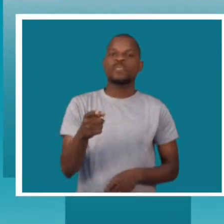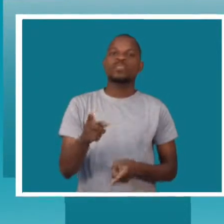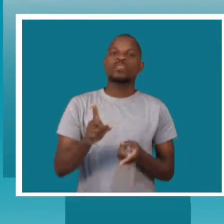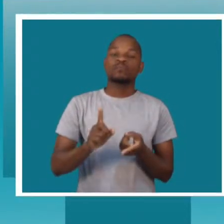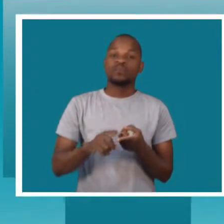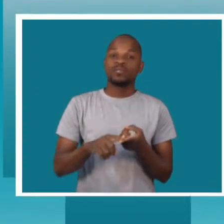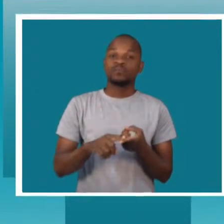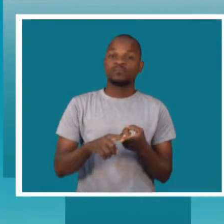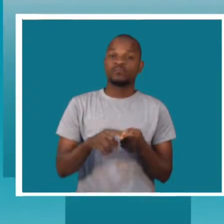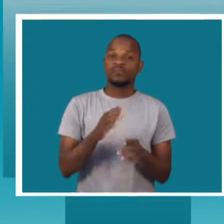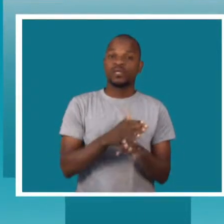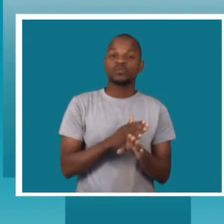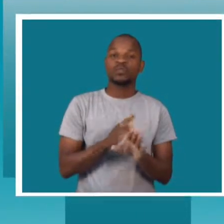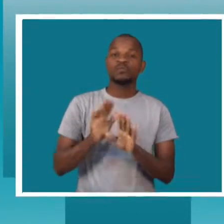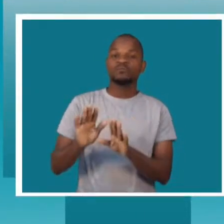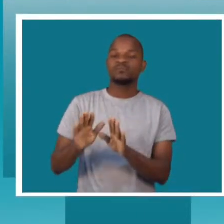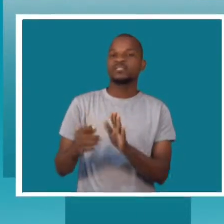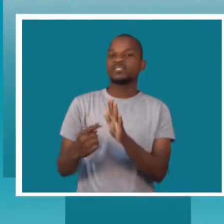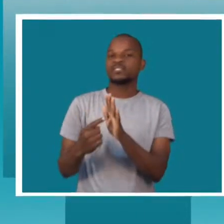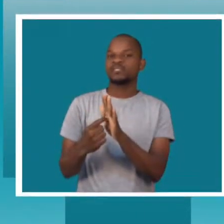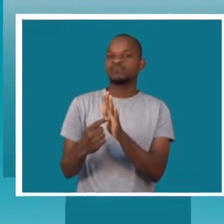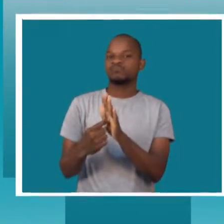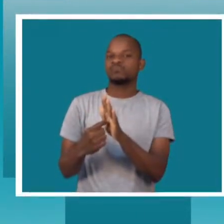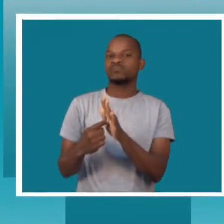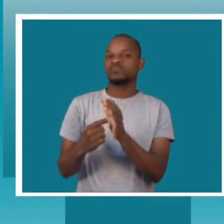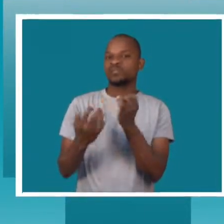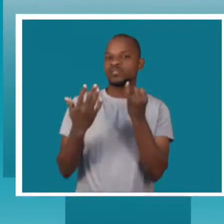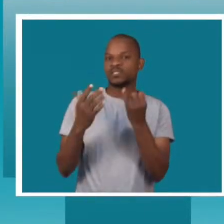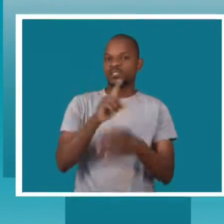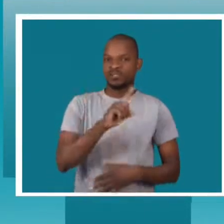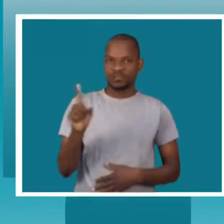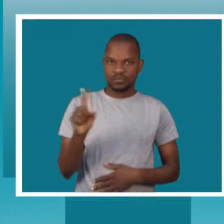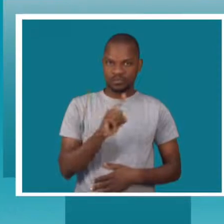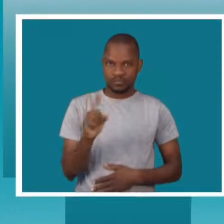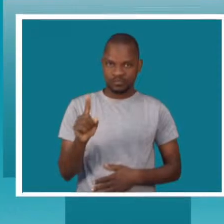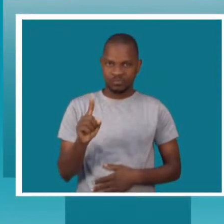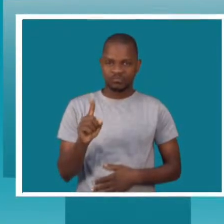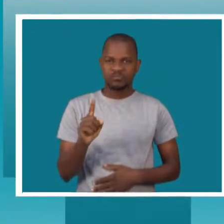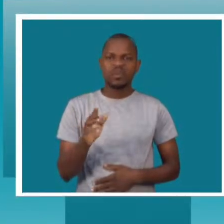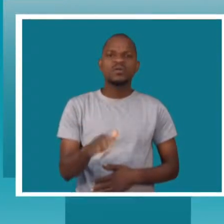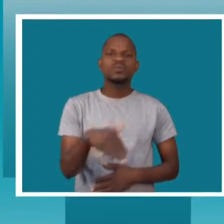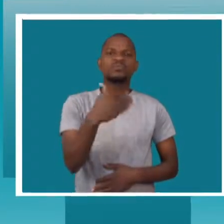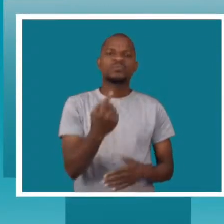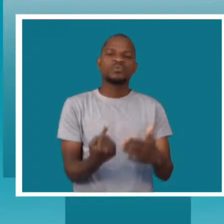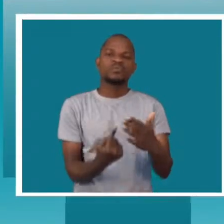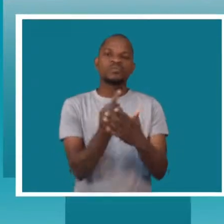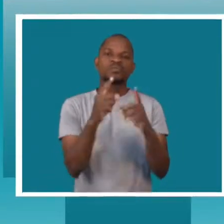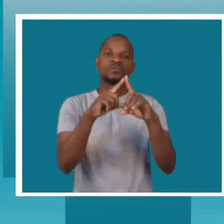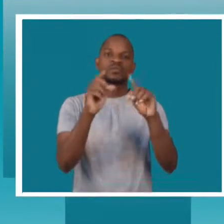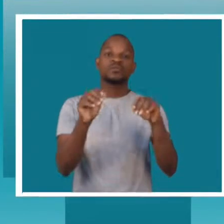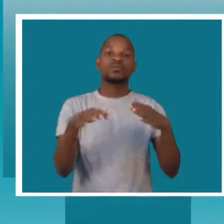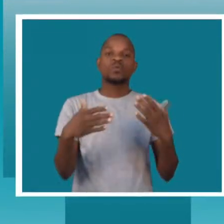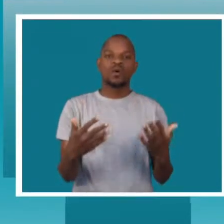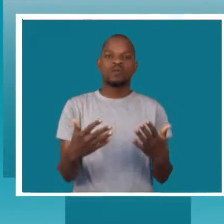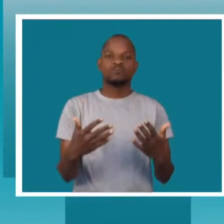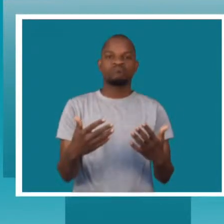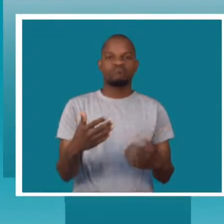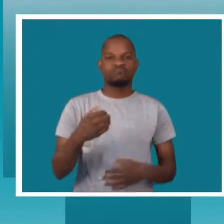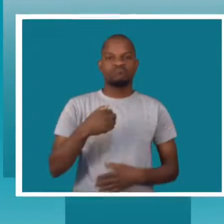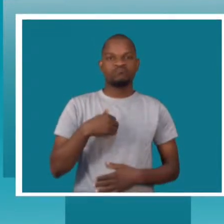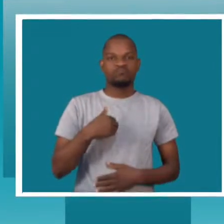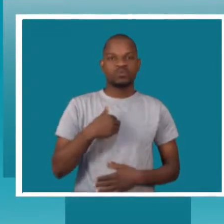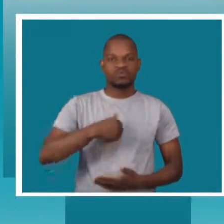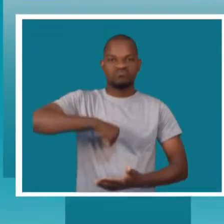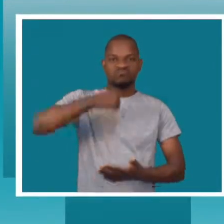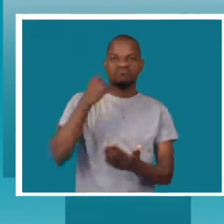contigo. Foram mais ou menos seis meses que eu fiz. Exatamente. E daí, como é que foi? Bom, daí eu trouxe uma